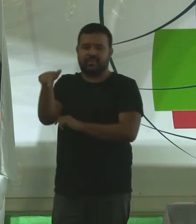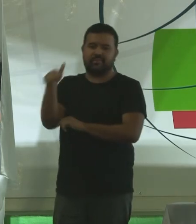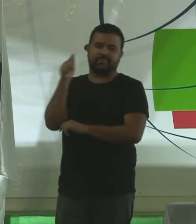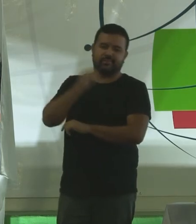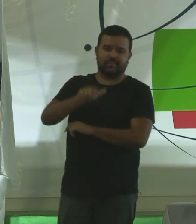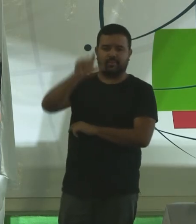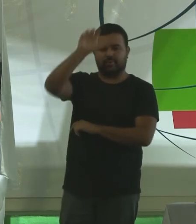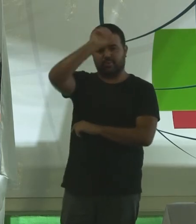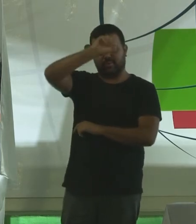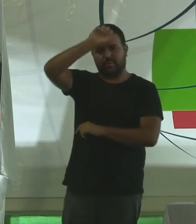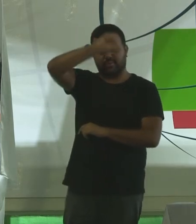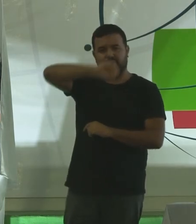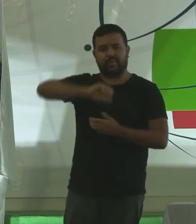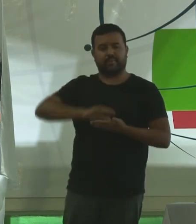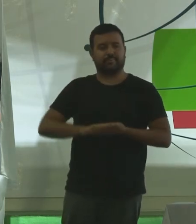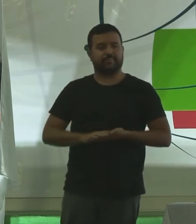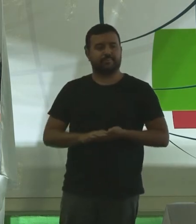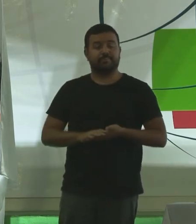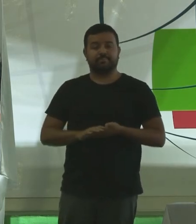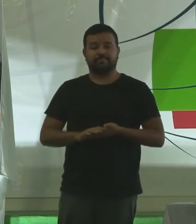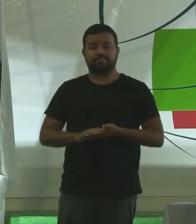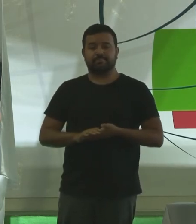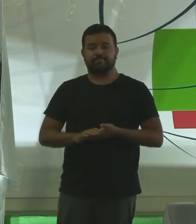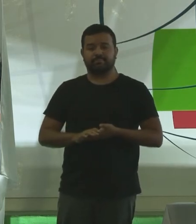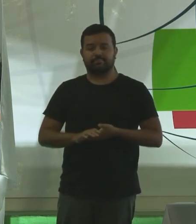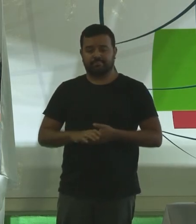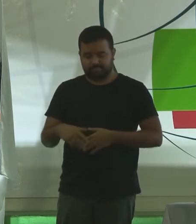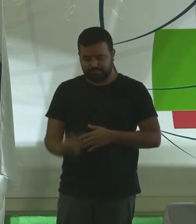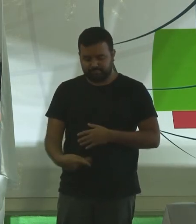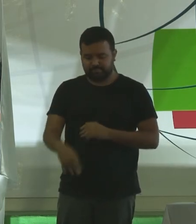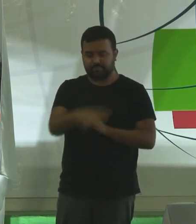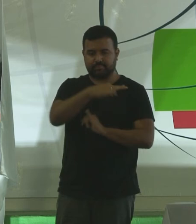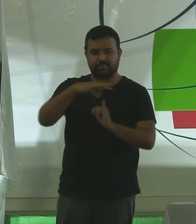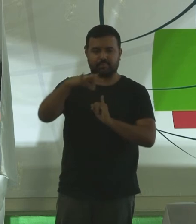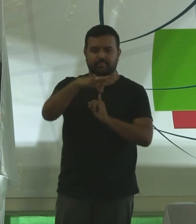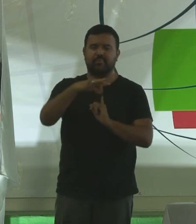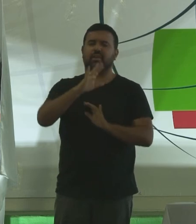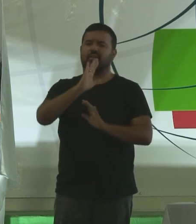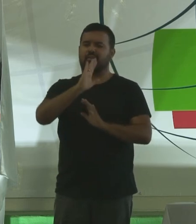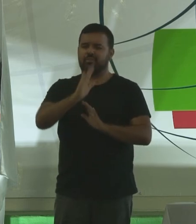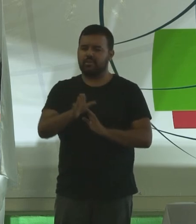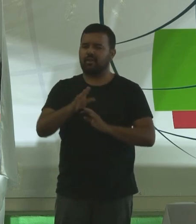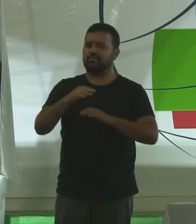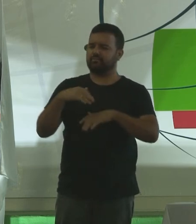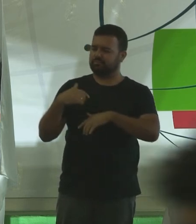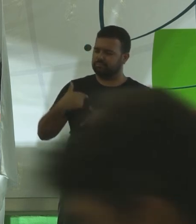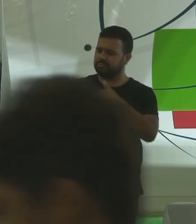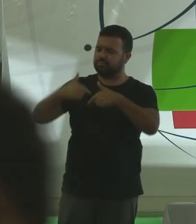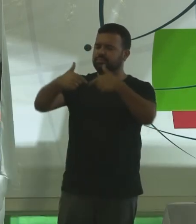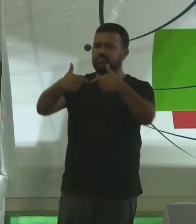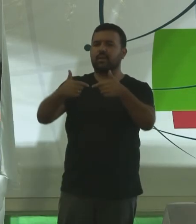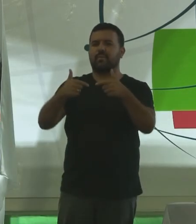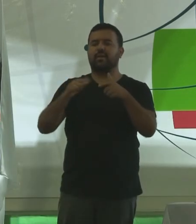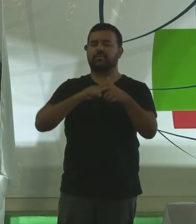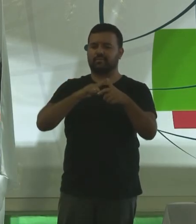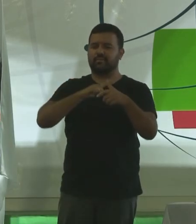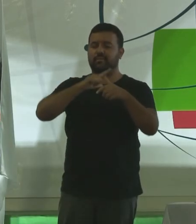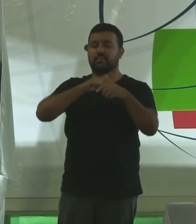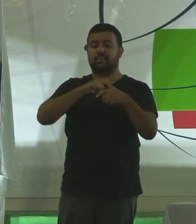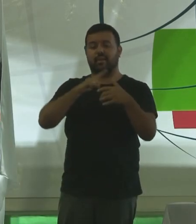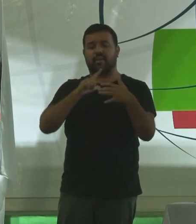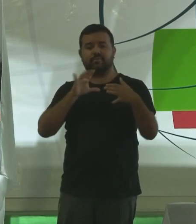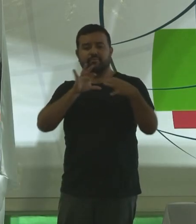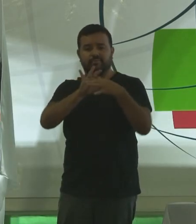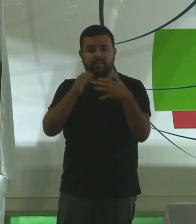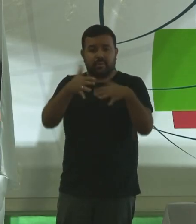aprender. Então, no Instituto, a gente tem já um trabalho desenvolvido em relação à inclusão do aluno